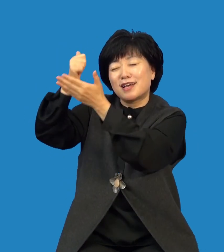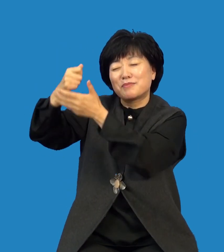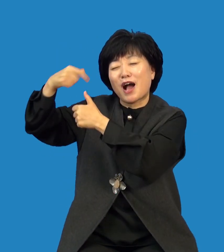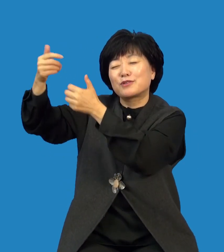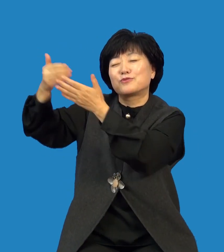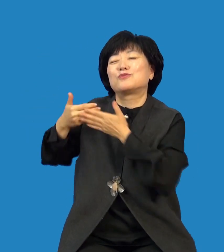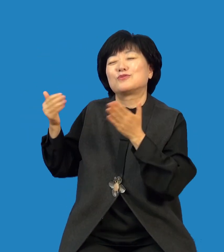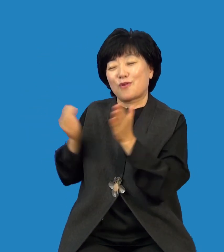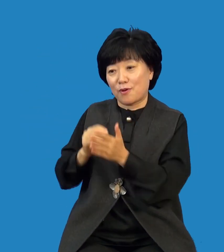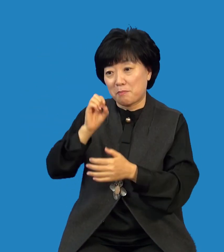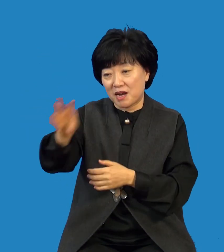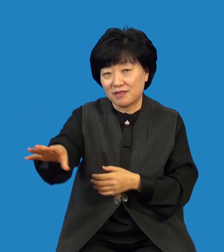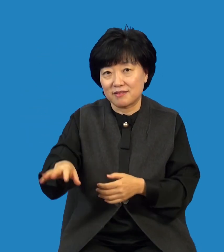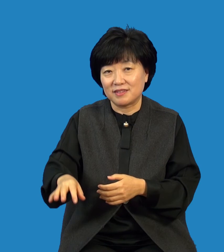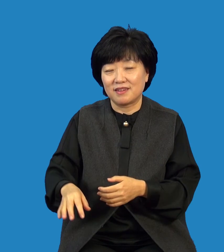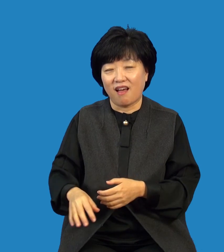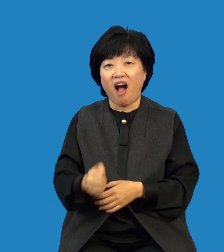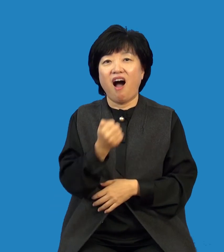웃더니